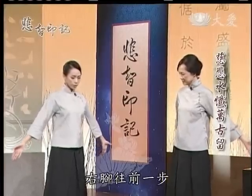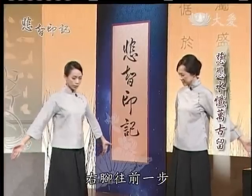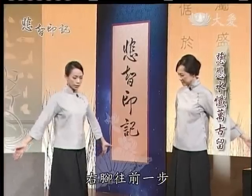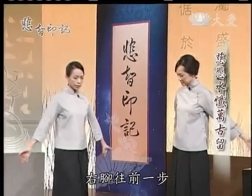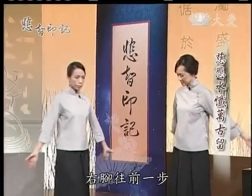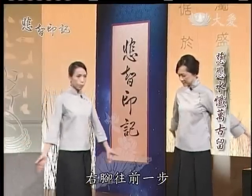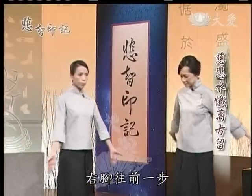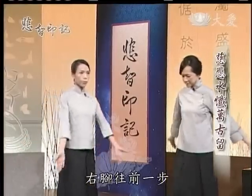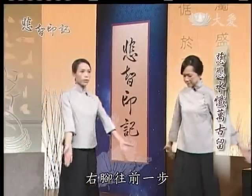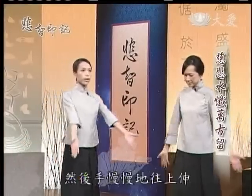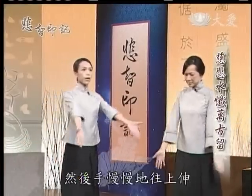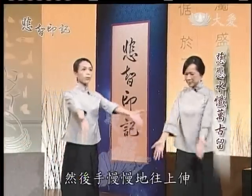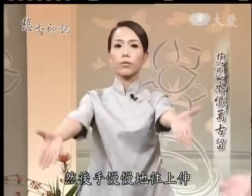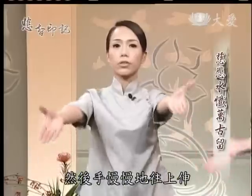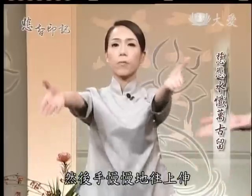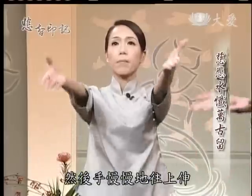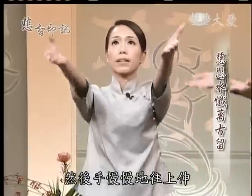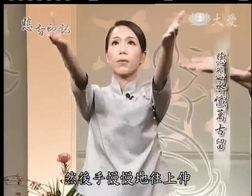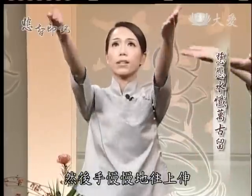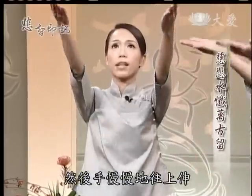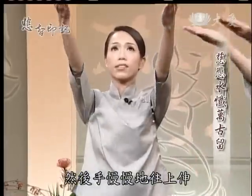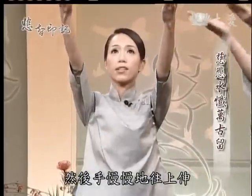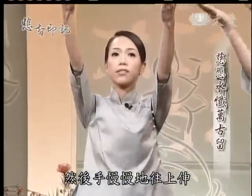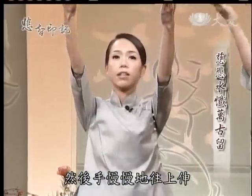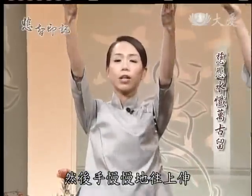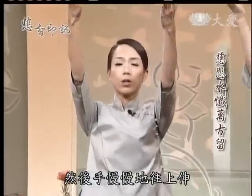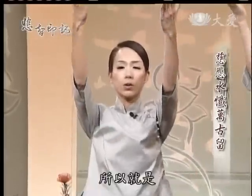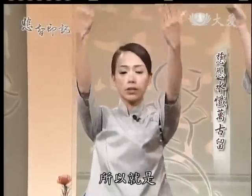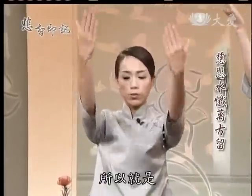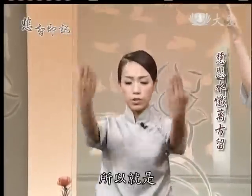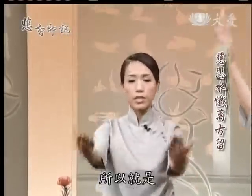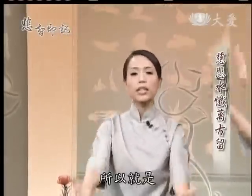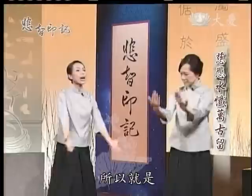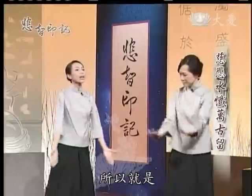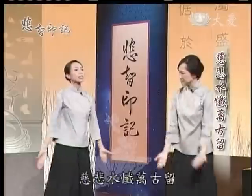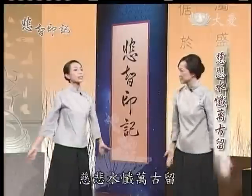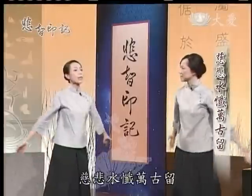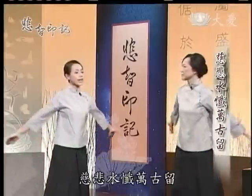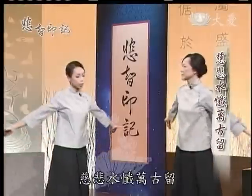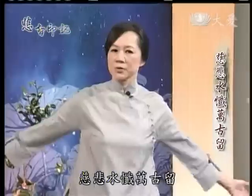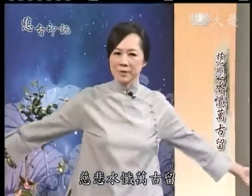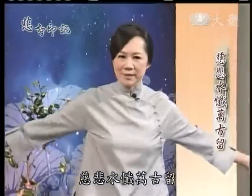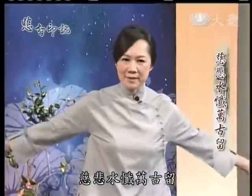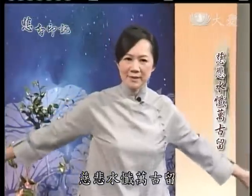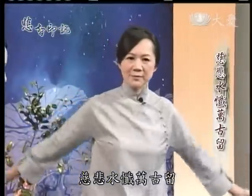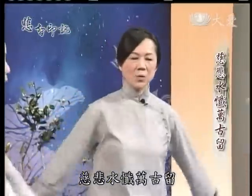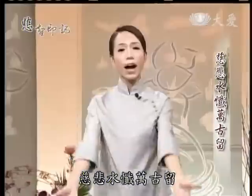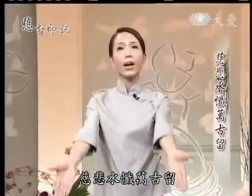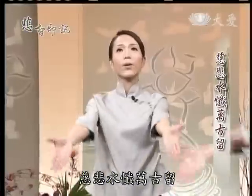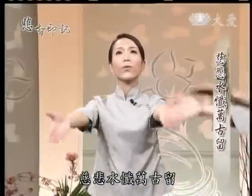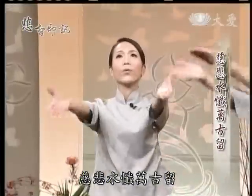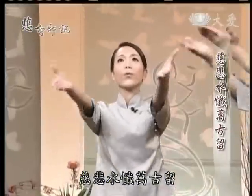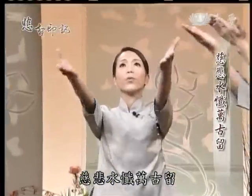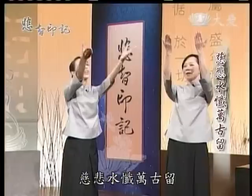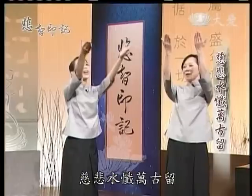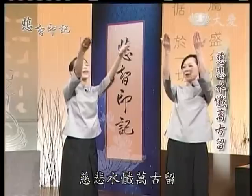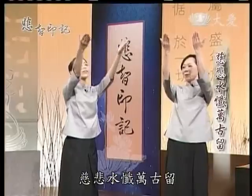往前一步，然后手慢慢的往上升，所以就是慈悲水忏万古流。